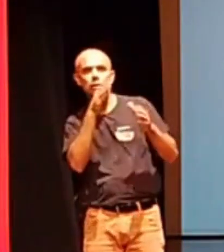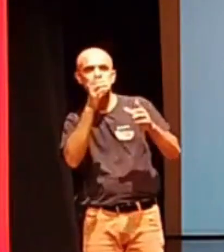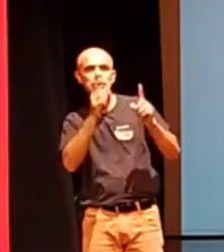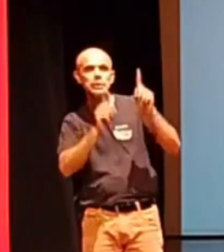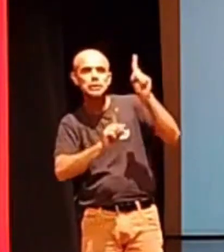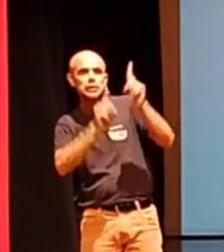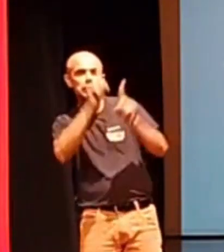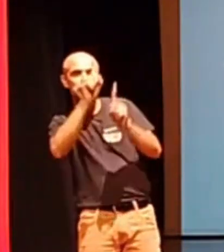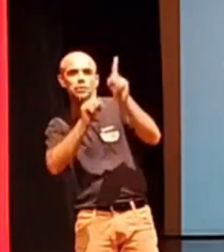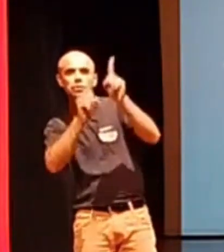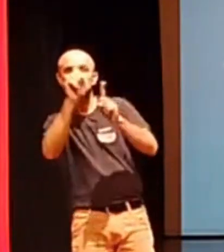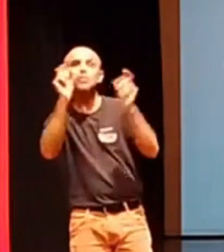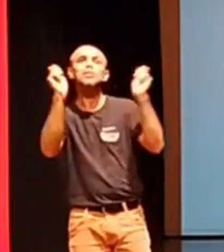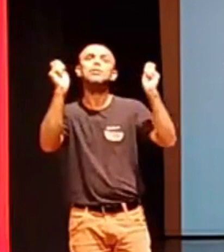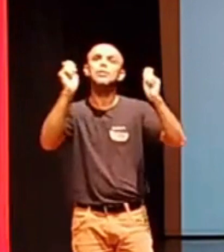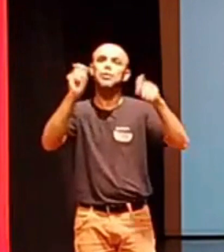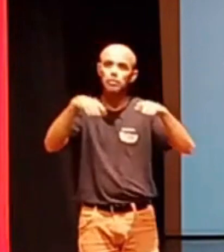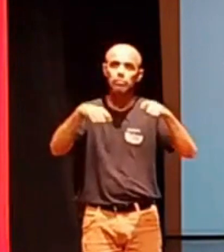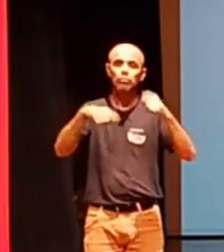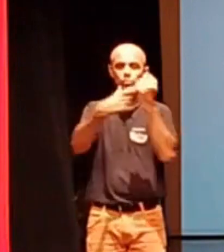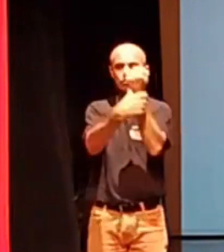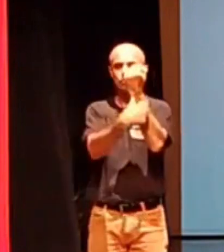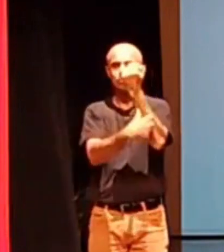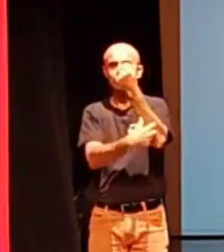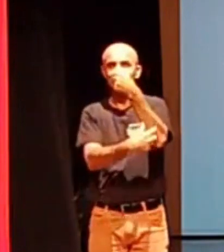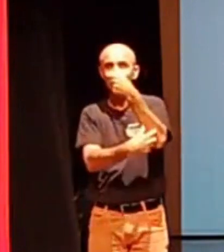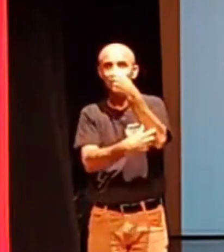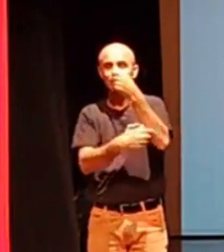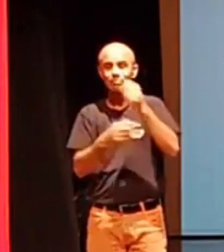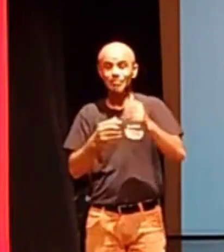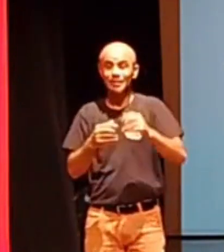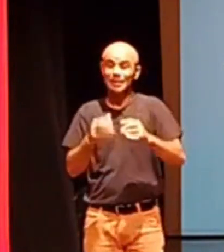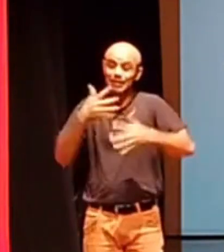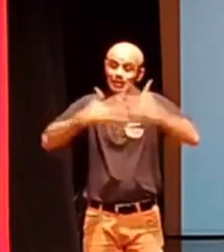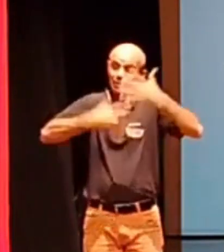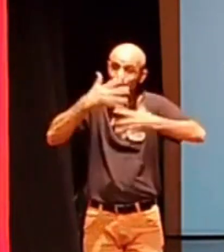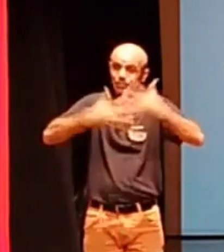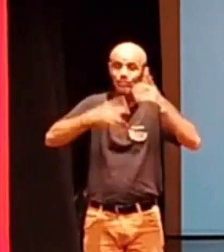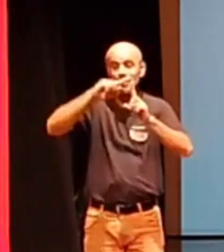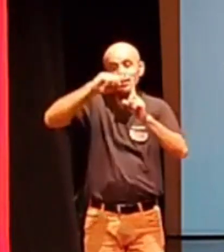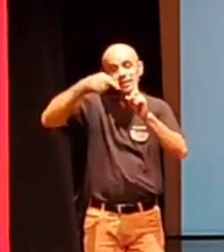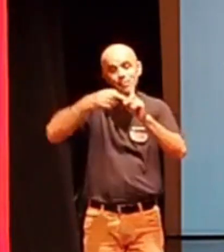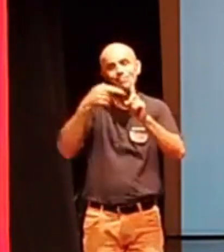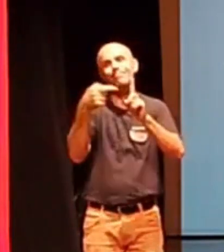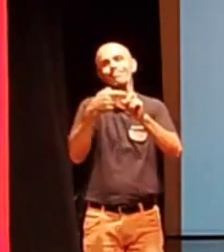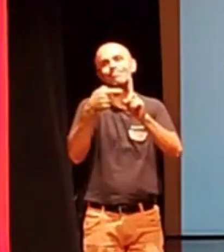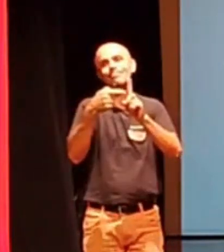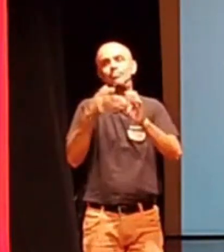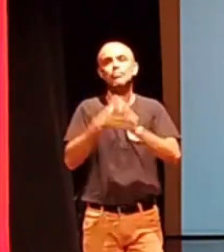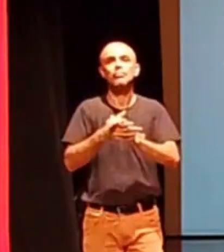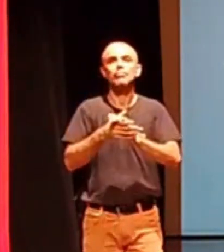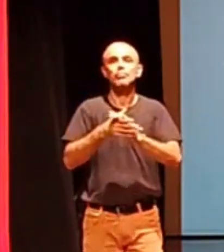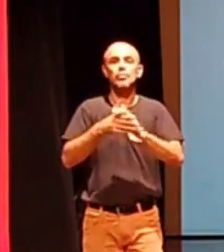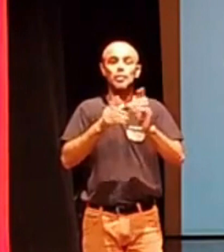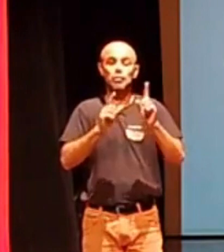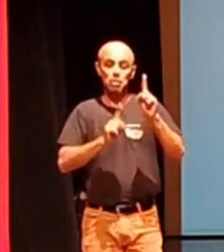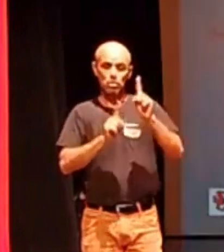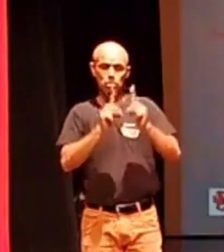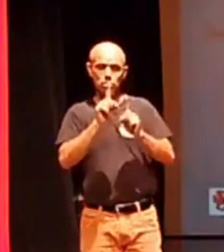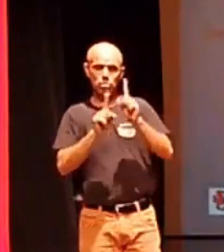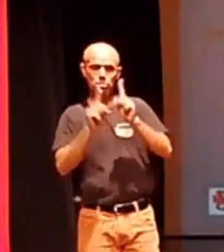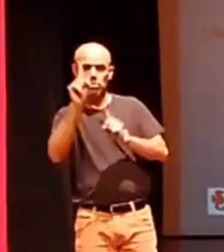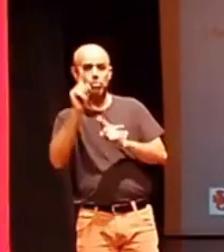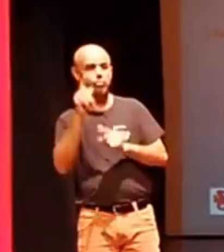podem vir a acometer a funcionalidade da gestante. Tá? Então, a gente tem várias alterações aí.